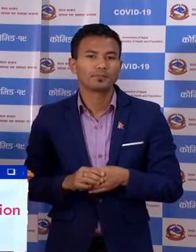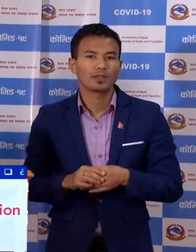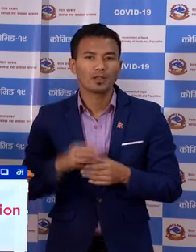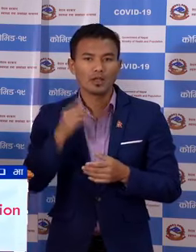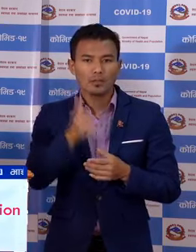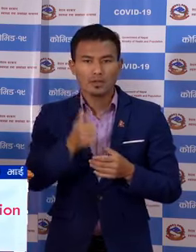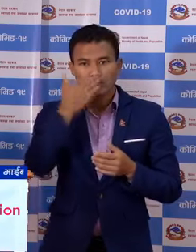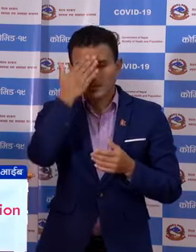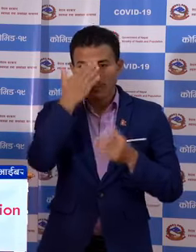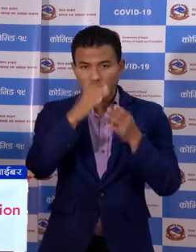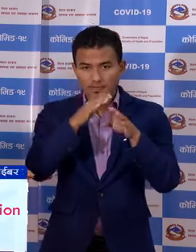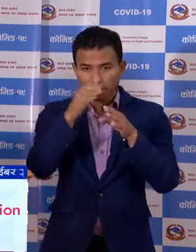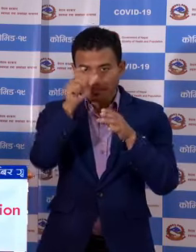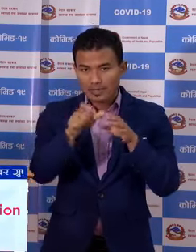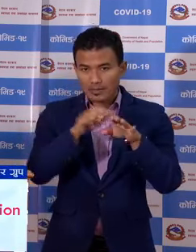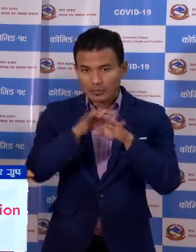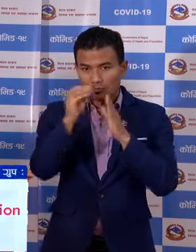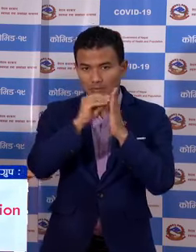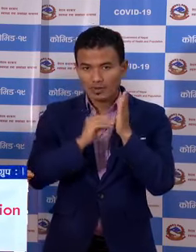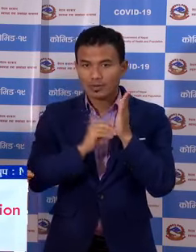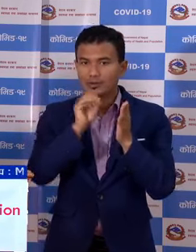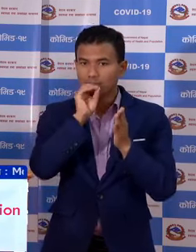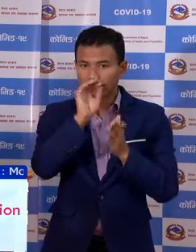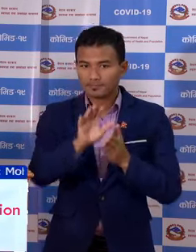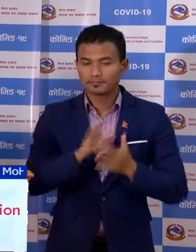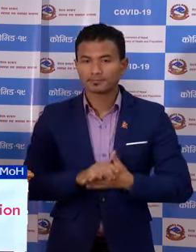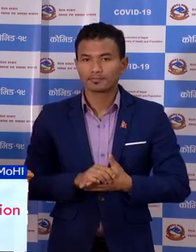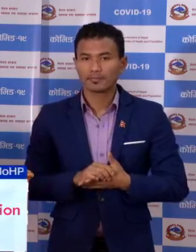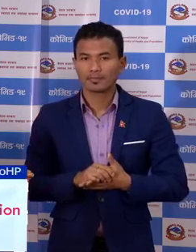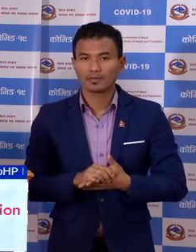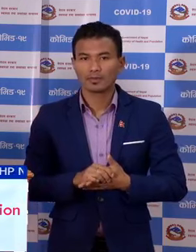अब म संक्रमित व्यक्तिहरूको विवरण प्रस्तुत गर्न चाहन्छु।